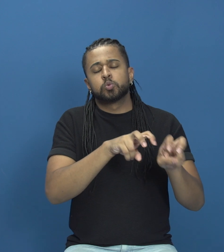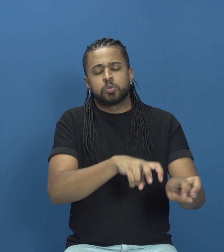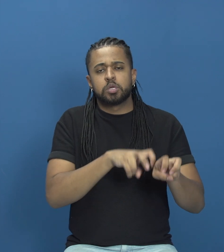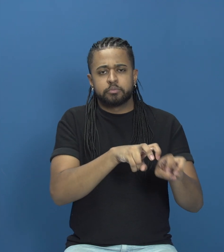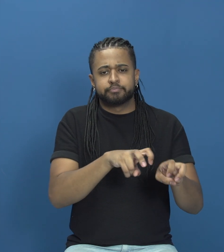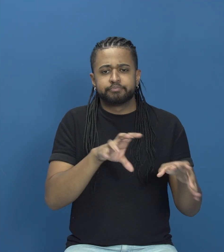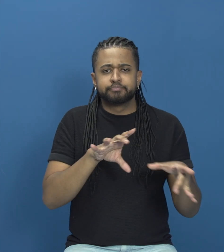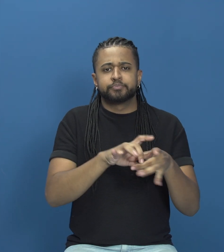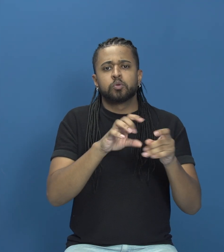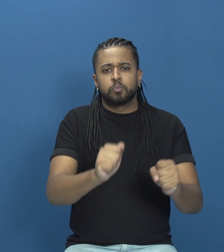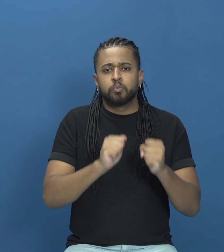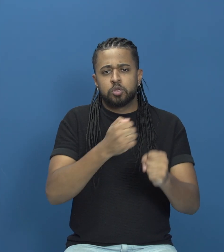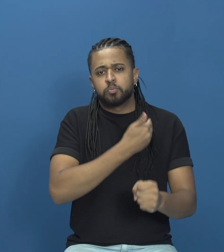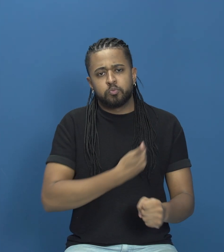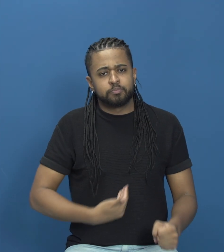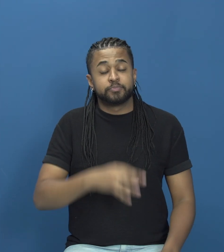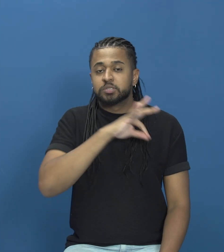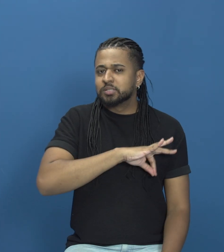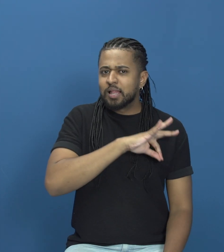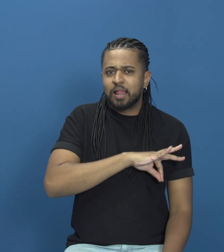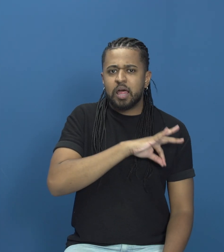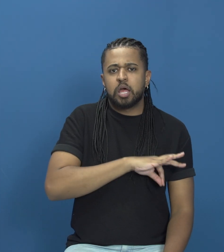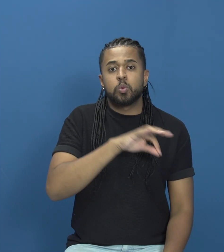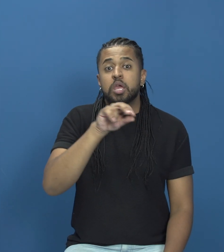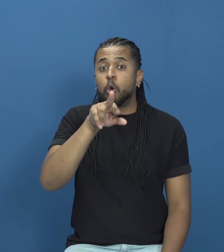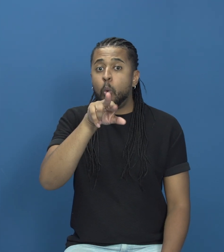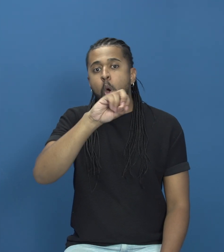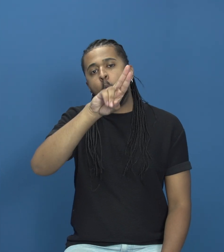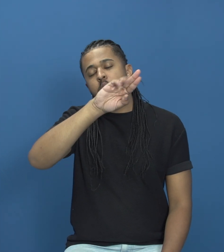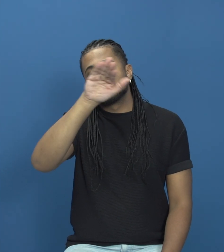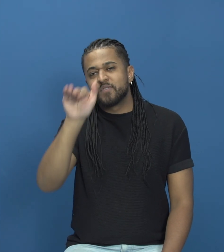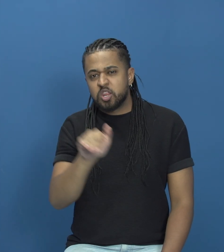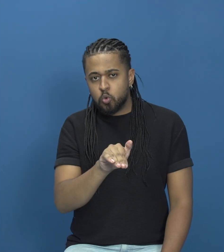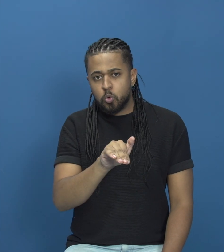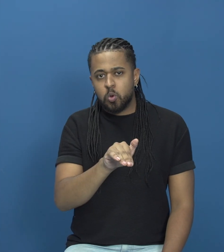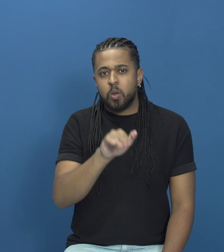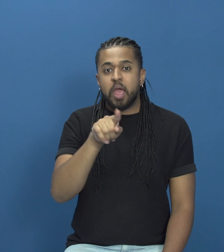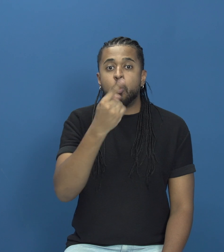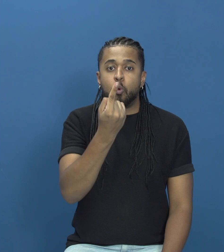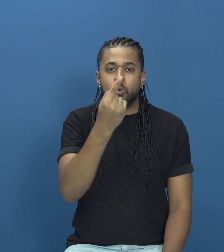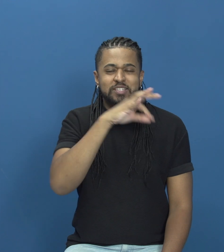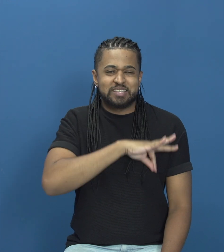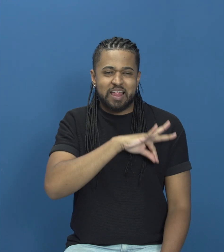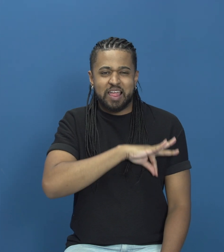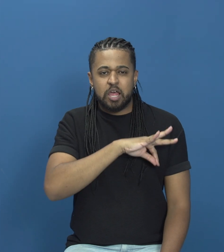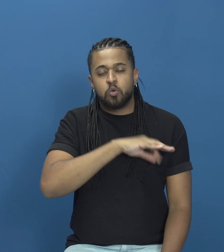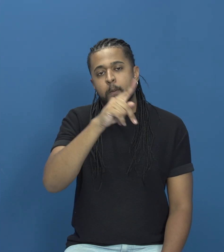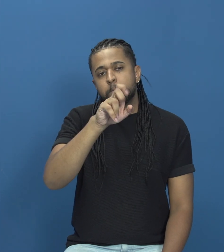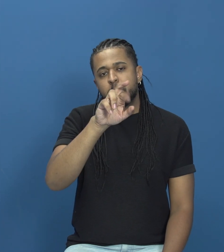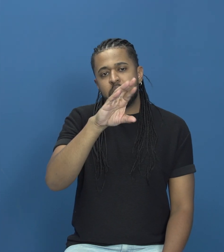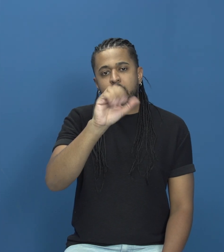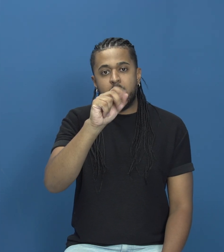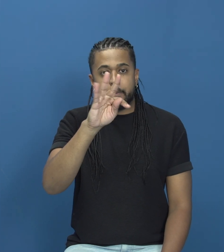com o poder público, com renda familiar bruta igual ou inferior a um salário mínimo per